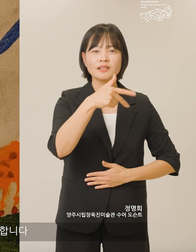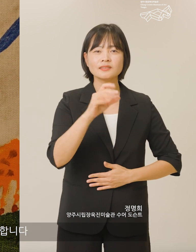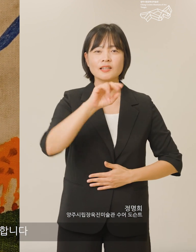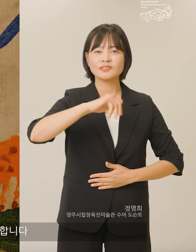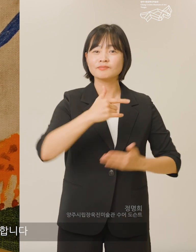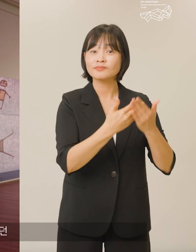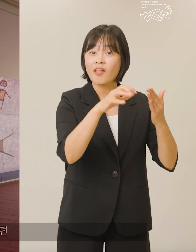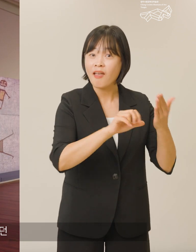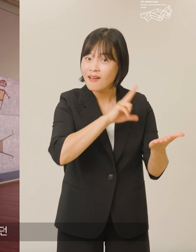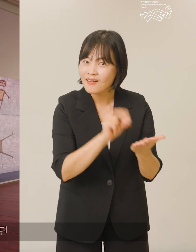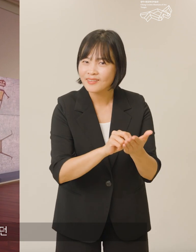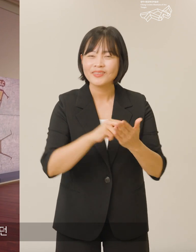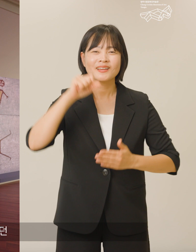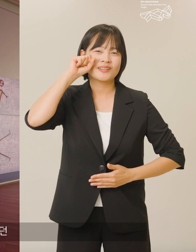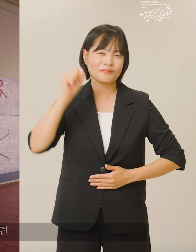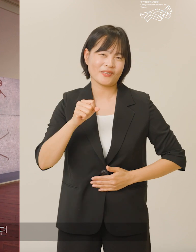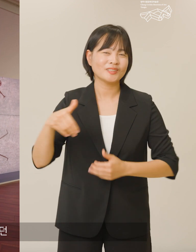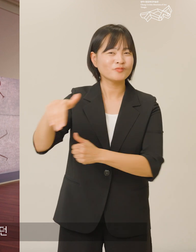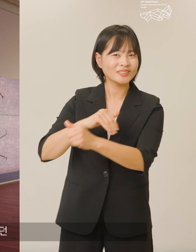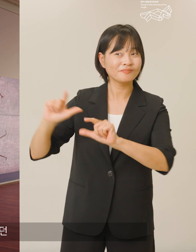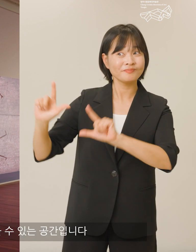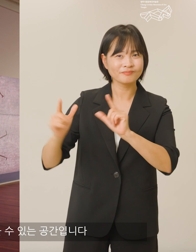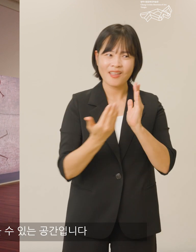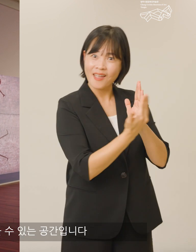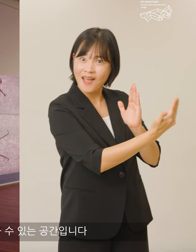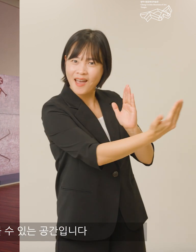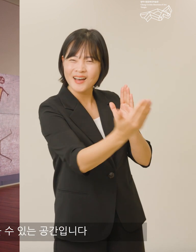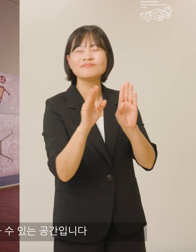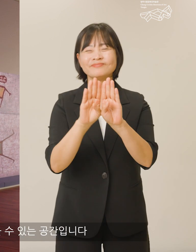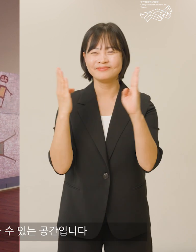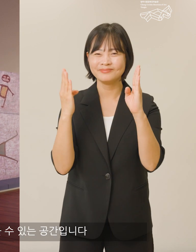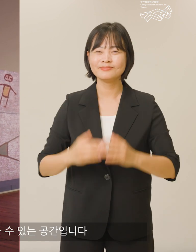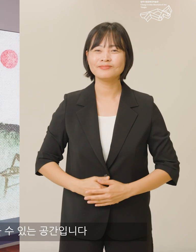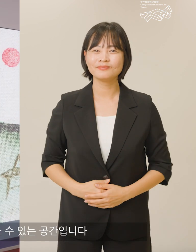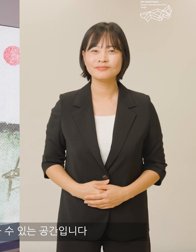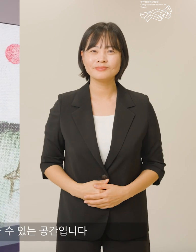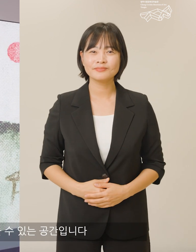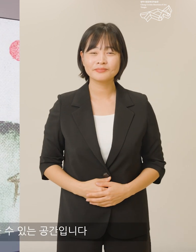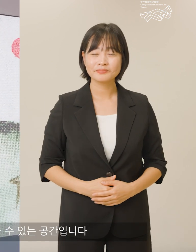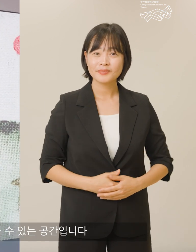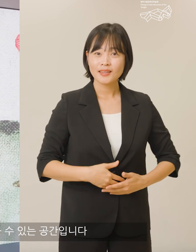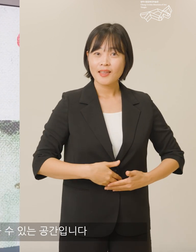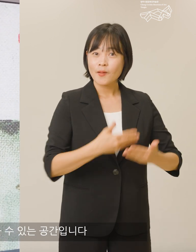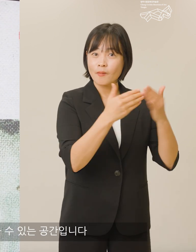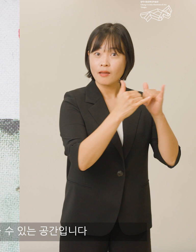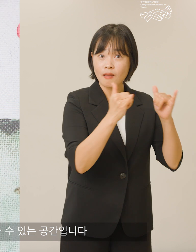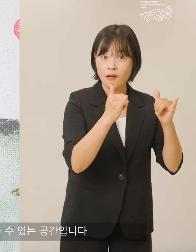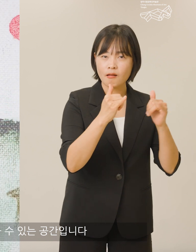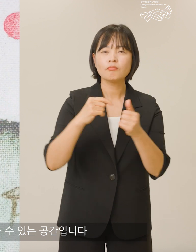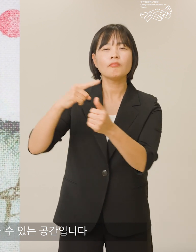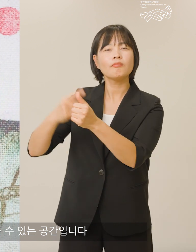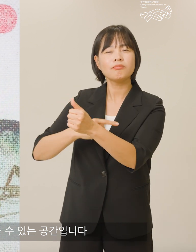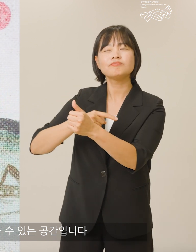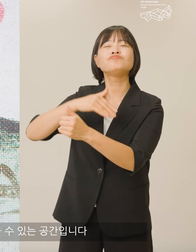표정을 개최합니다. 자연 친화적인 삶을 살았던 장옥진 화가의 인생관이 담긴 작품을 살펴볼 수